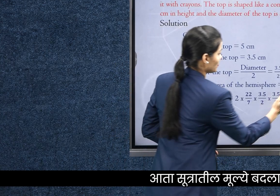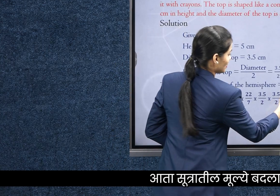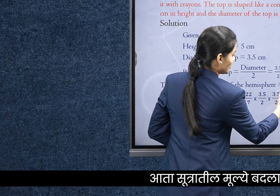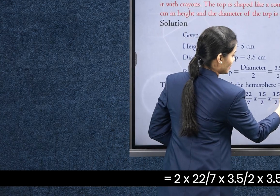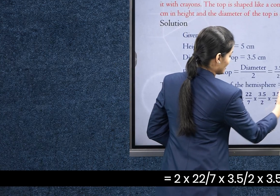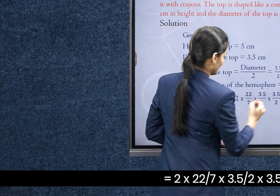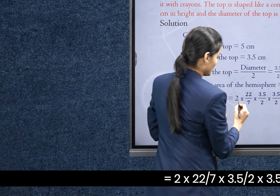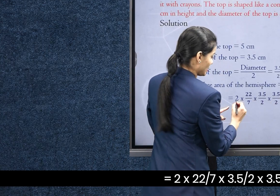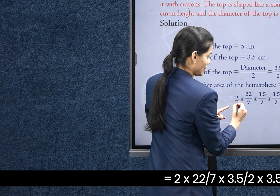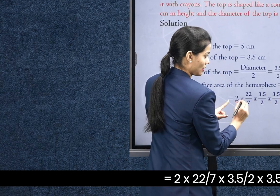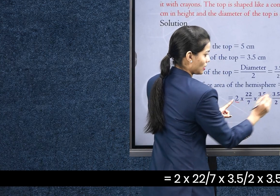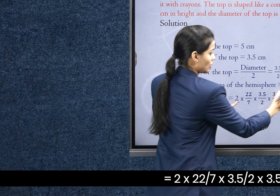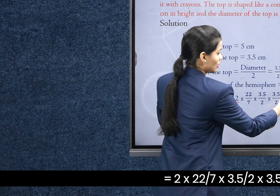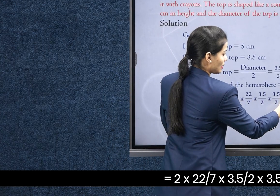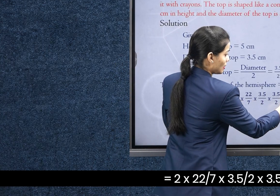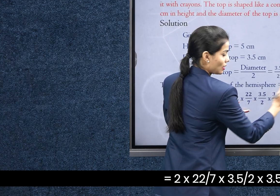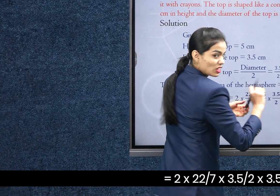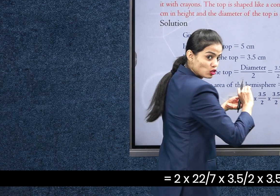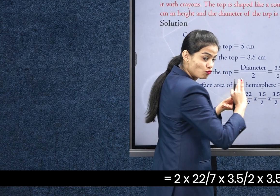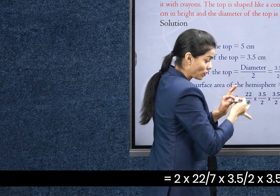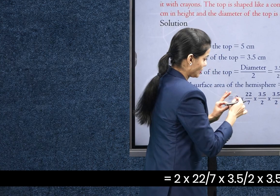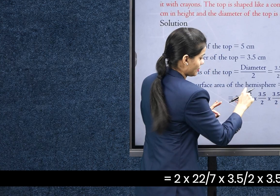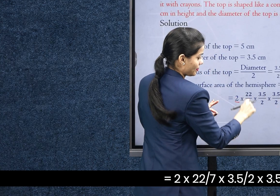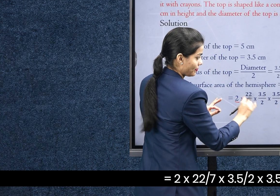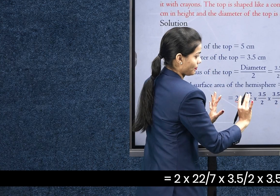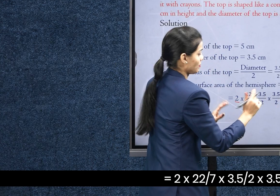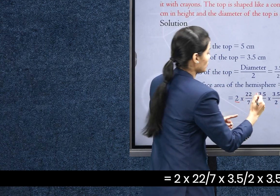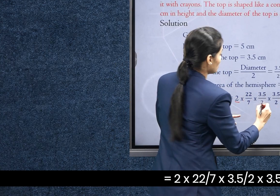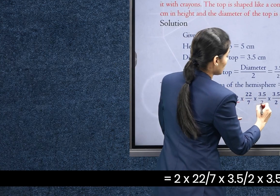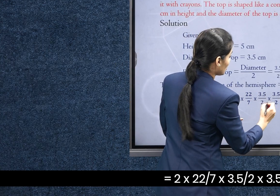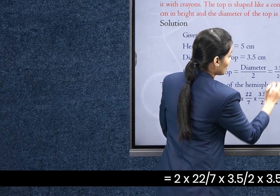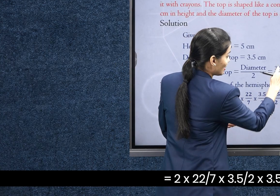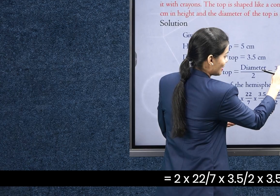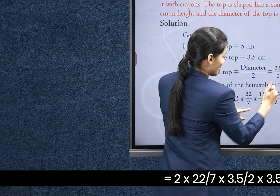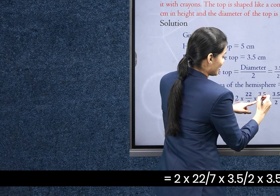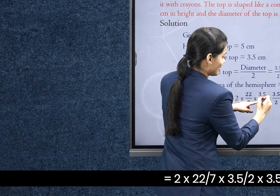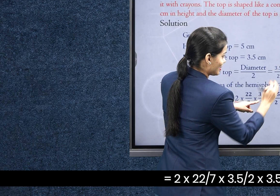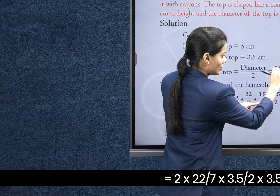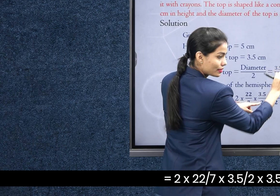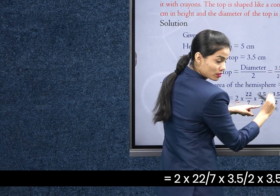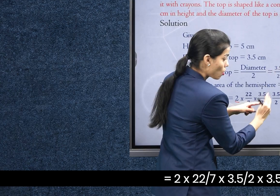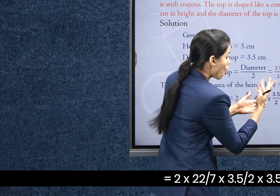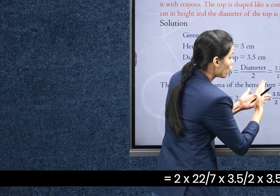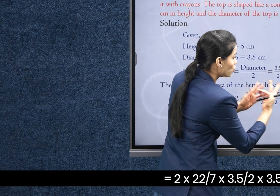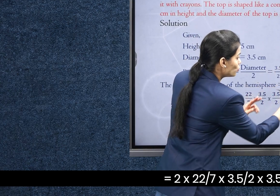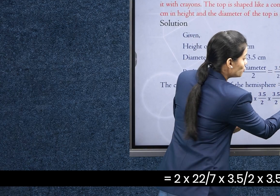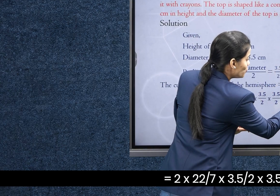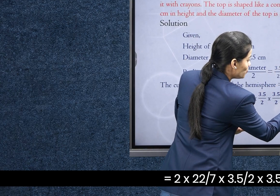बरोबर 2 गुणिले 22/7 गुणिले 3.5 छेद 2 गुणिले 3.5 छेद